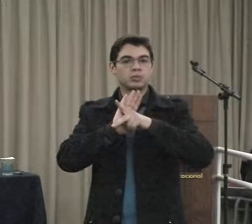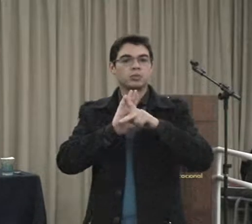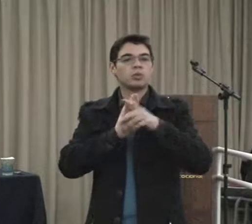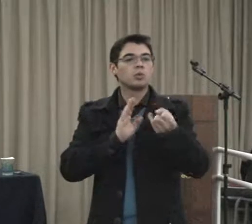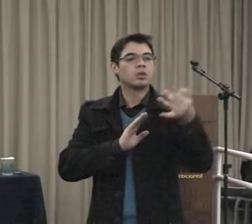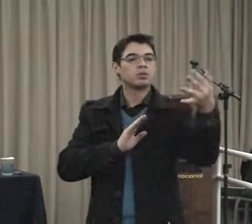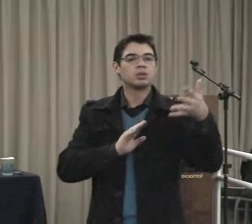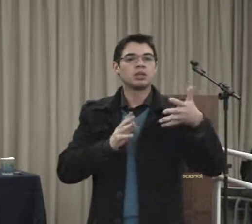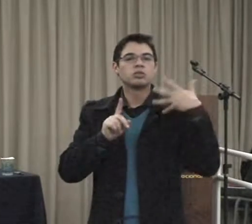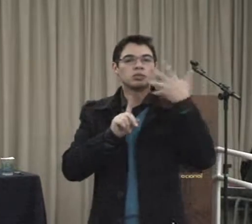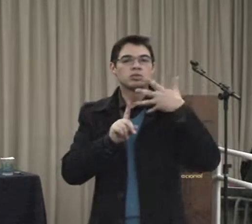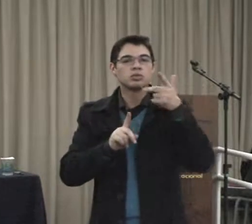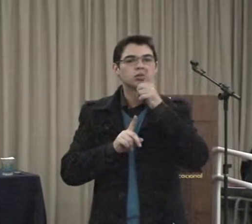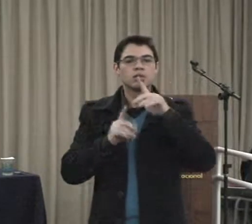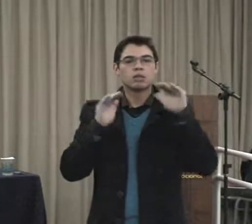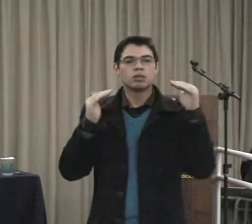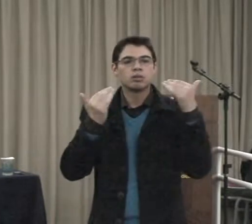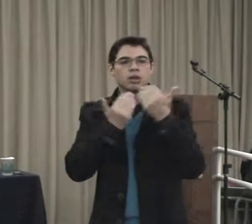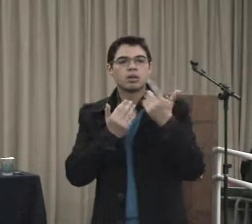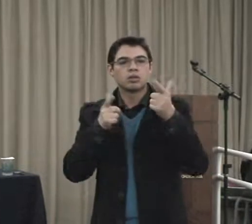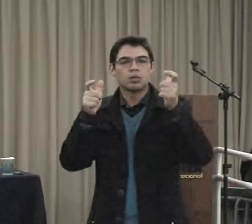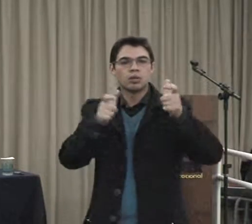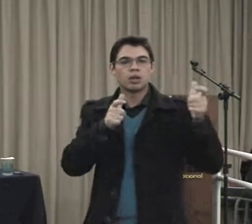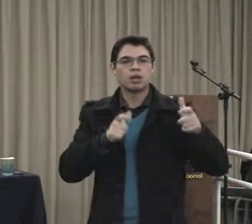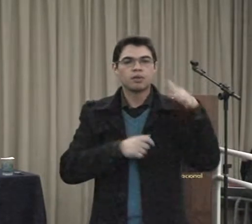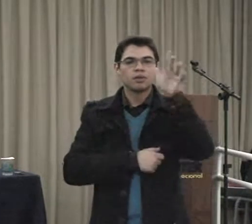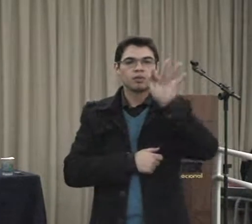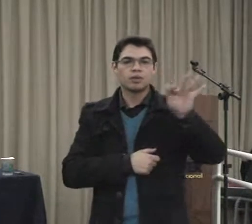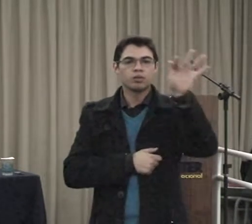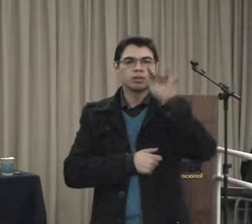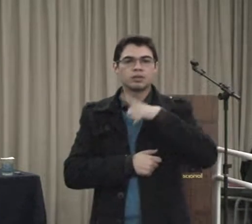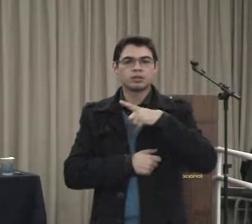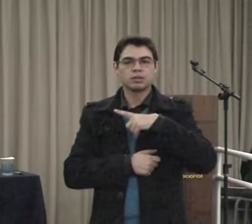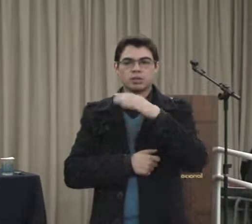Quantos? Conta na mão.